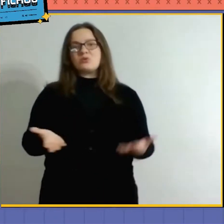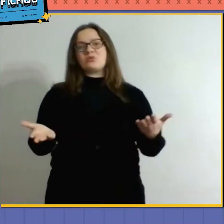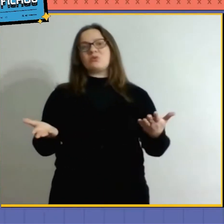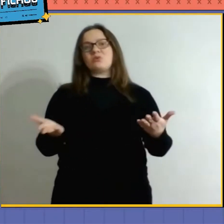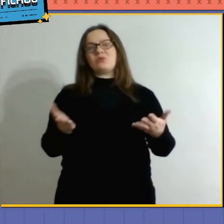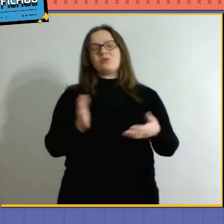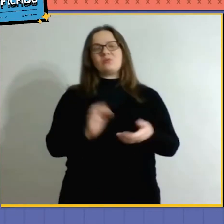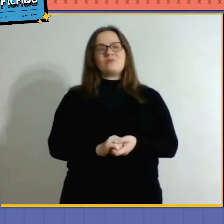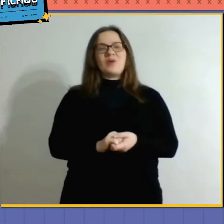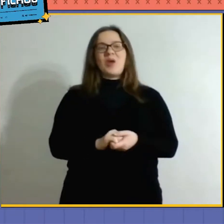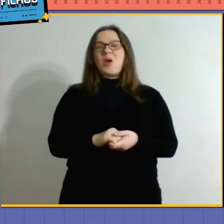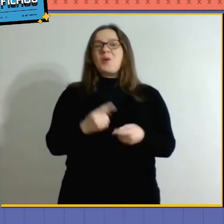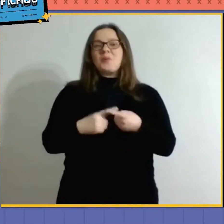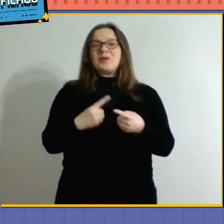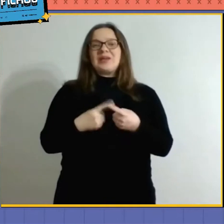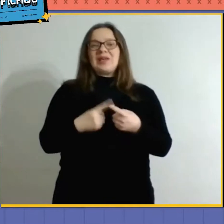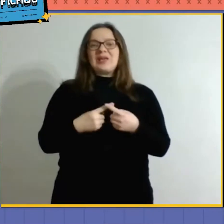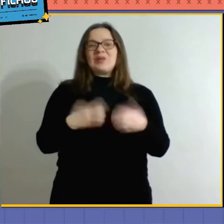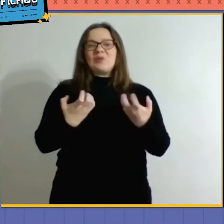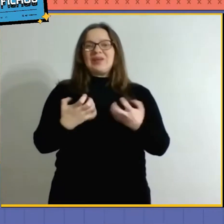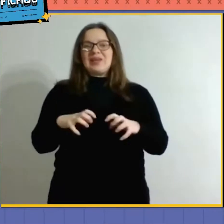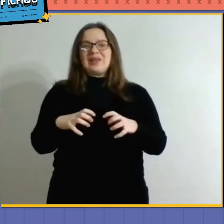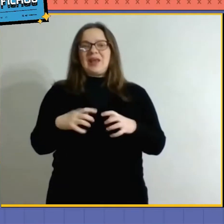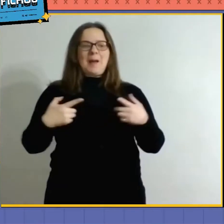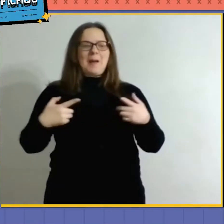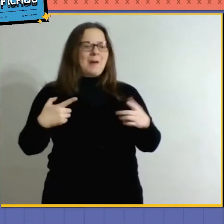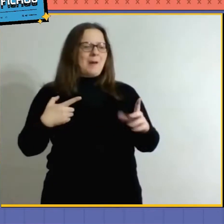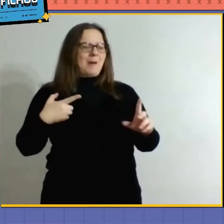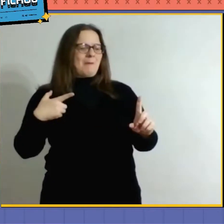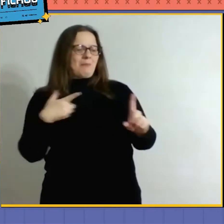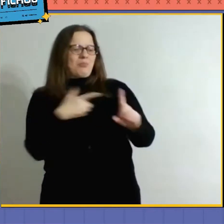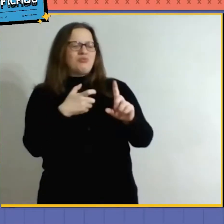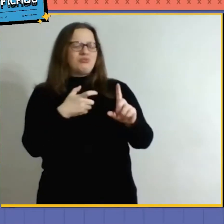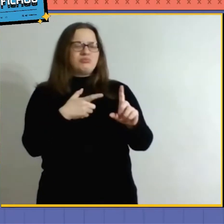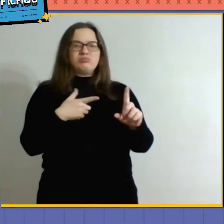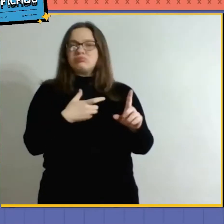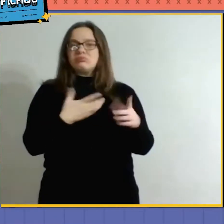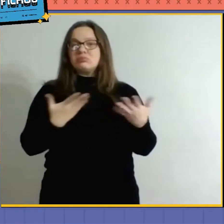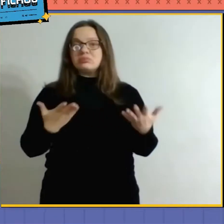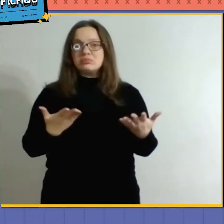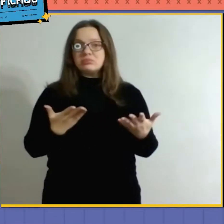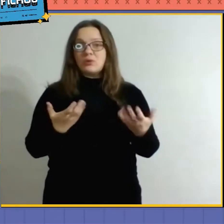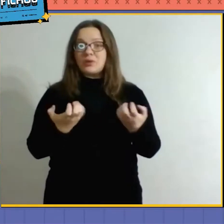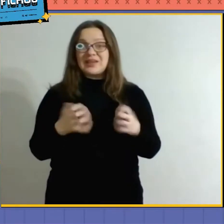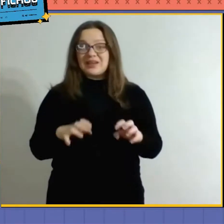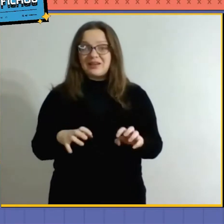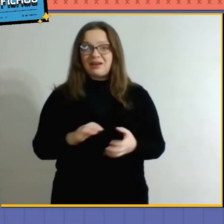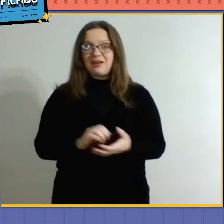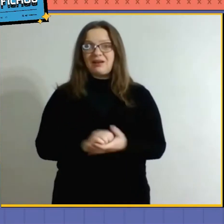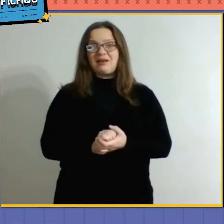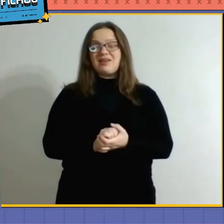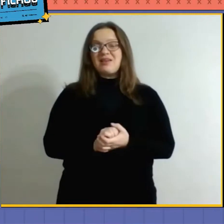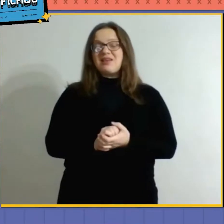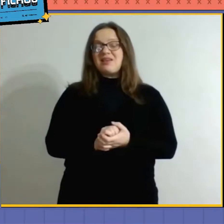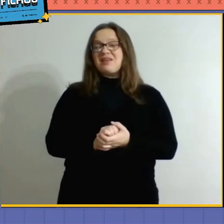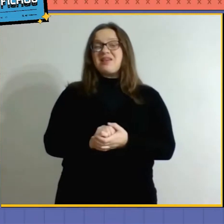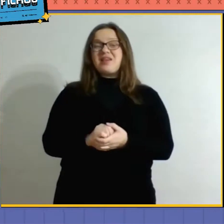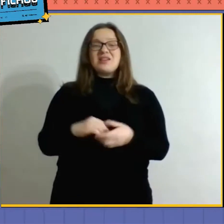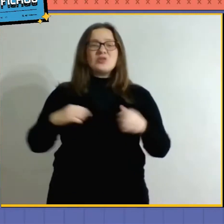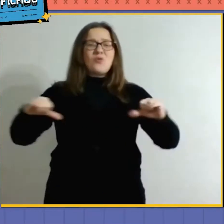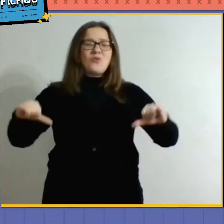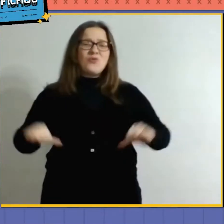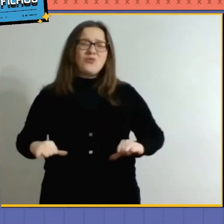queria pegar em armas o que ia matar ninguém então como é que eu vou para um combate com você do meu lado ele foi grandemente ofendido pelos seus colegas